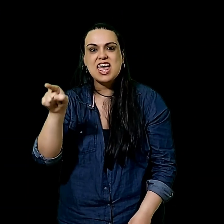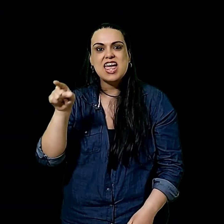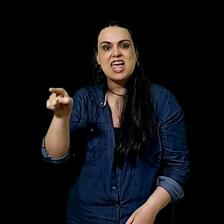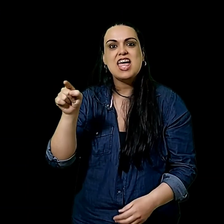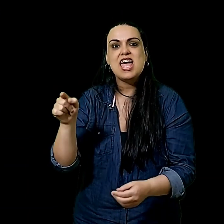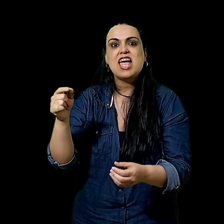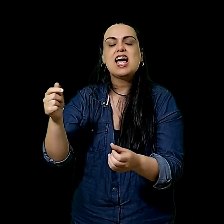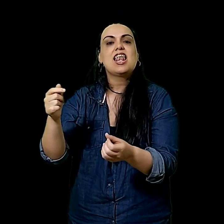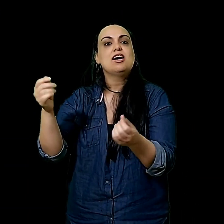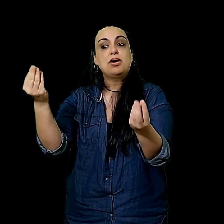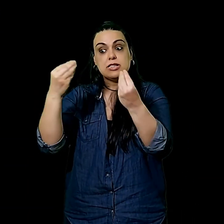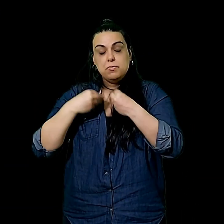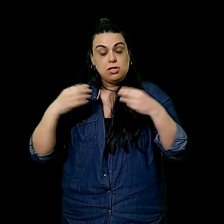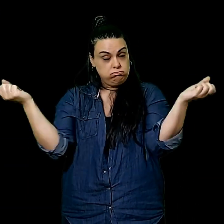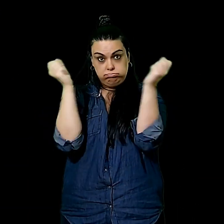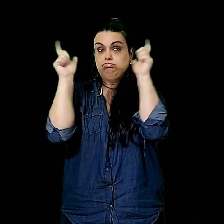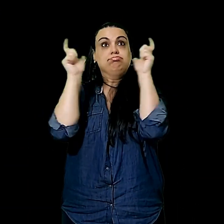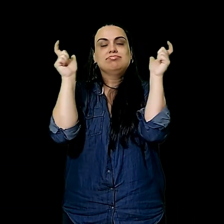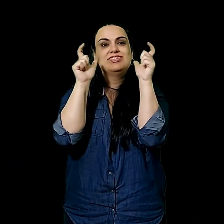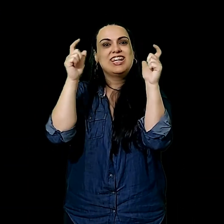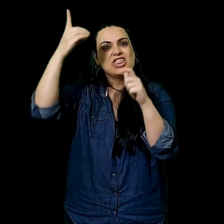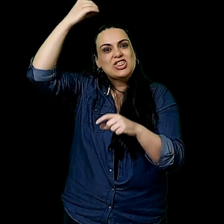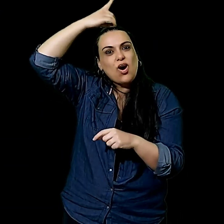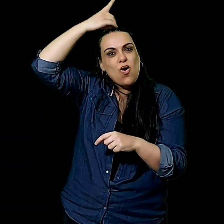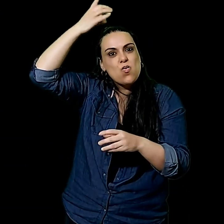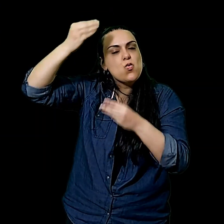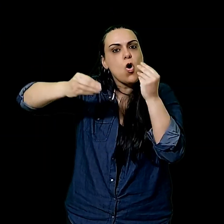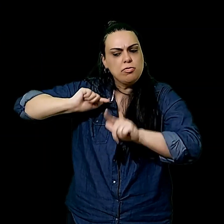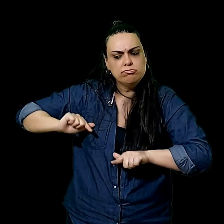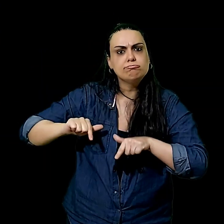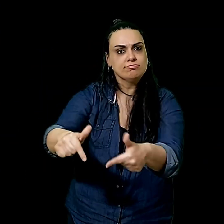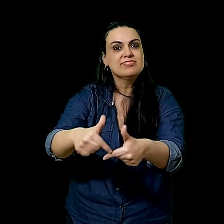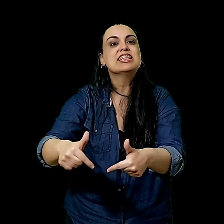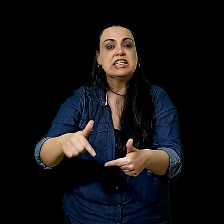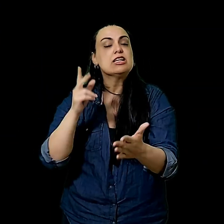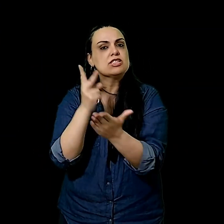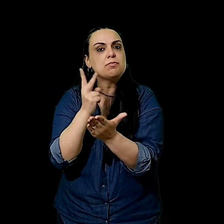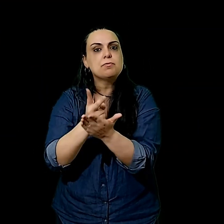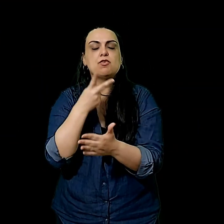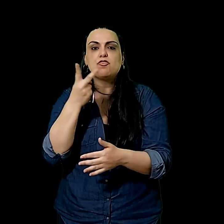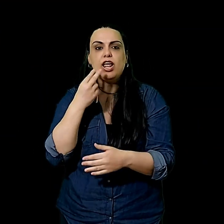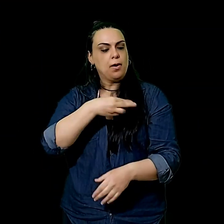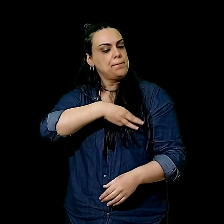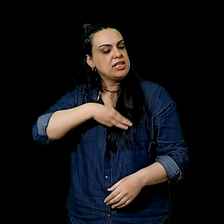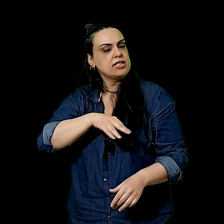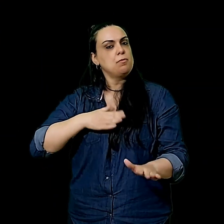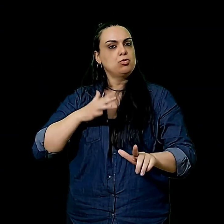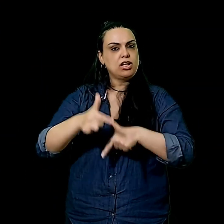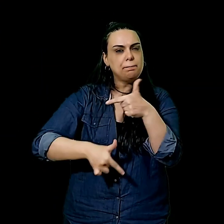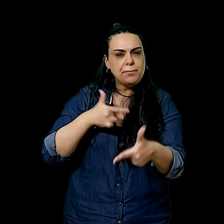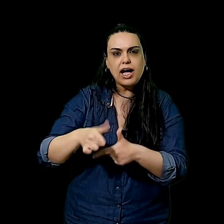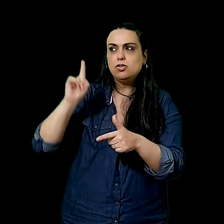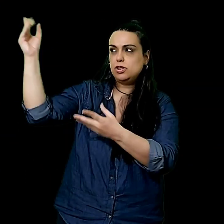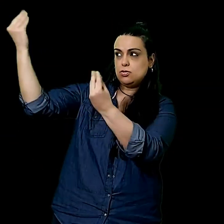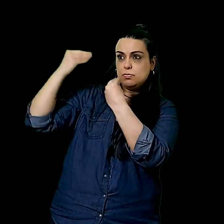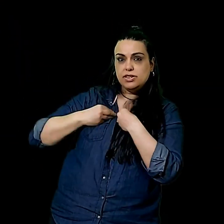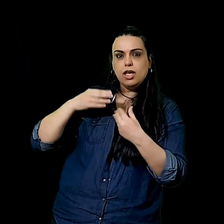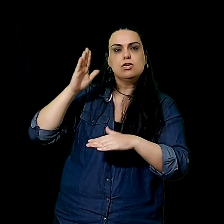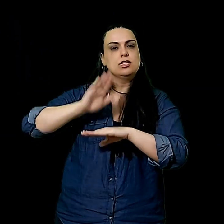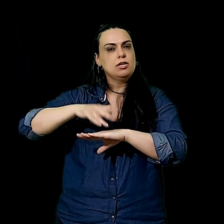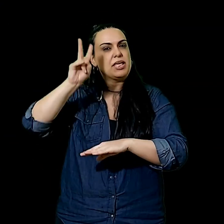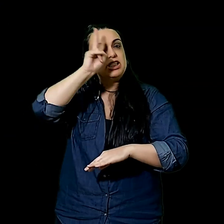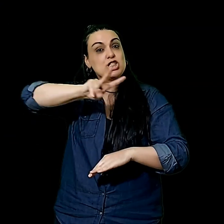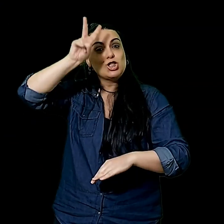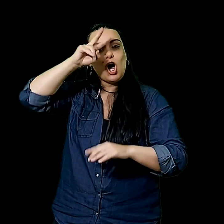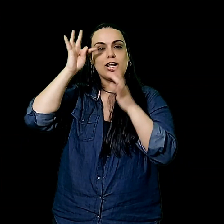mim foi despertado para eu compreender aquilo que ia ser feito. Então todas as vezes que eu vou falar do ministério que o Senhor me confiou, daquilo que Deus fez,